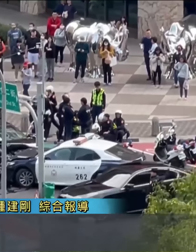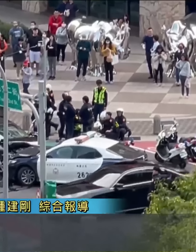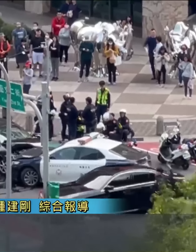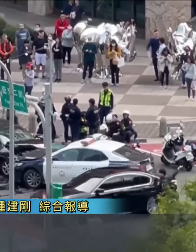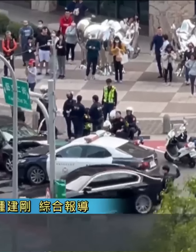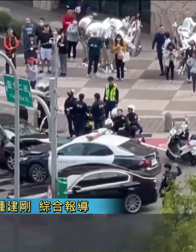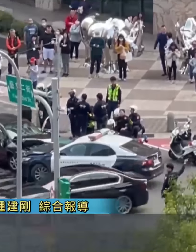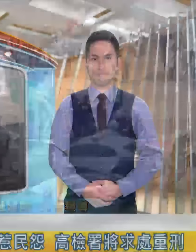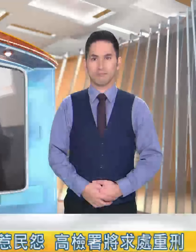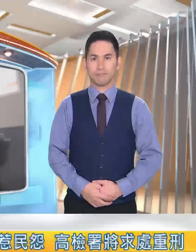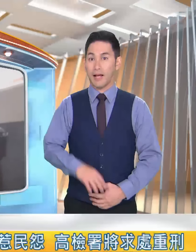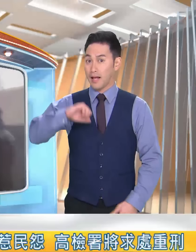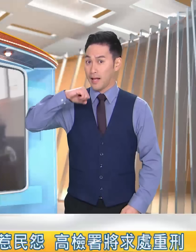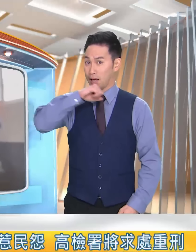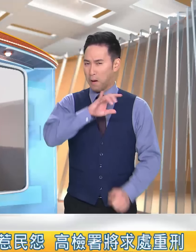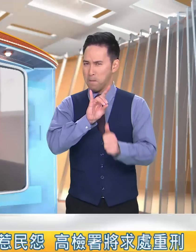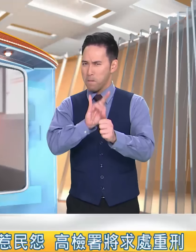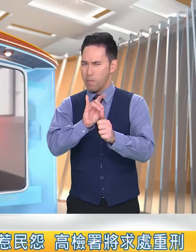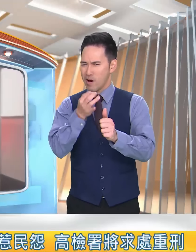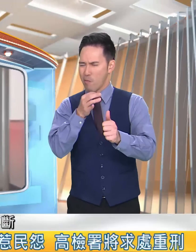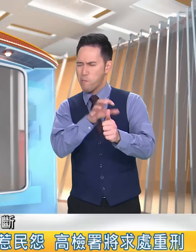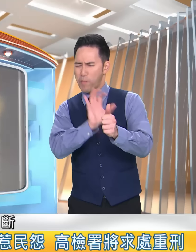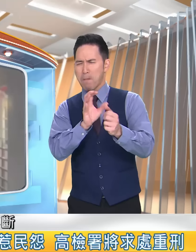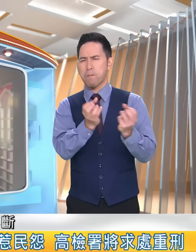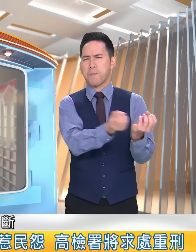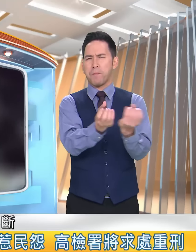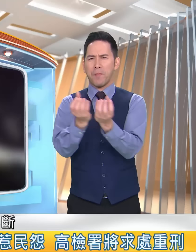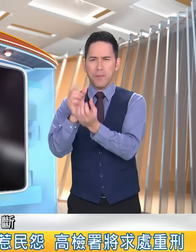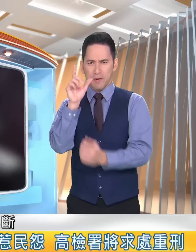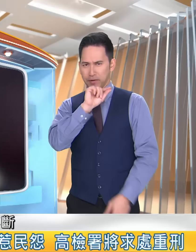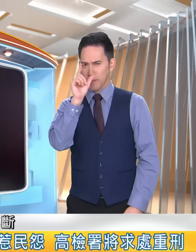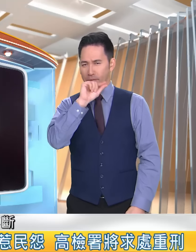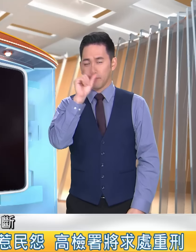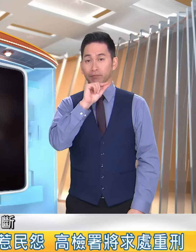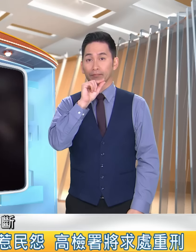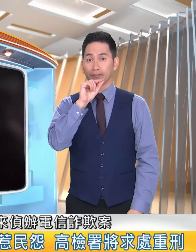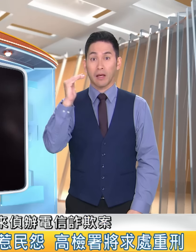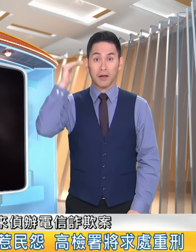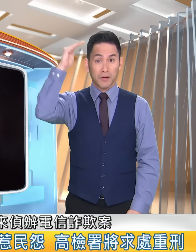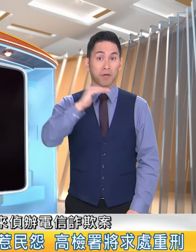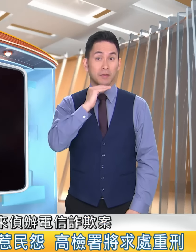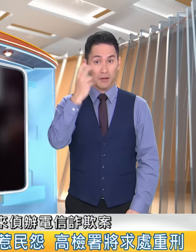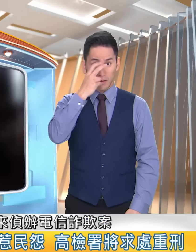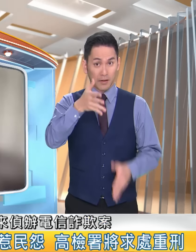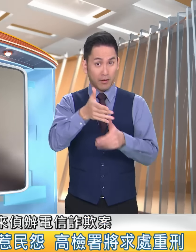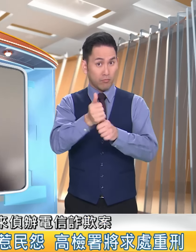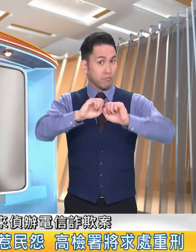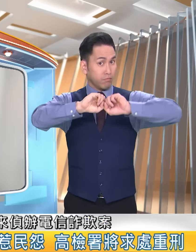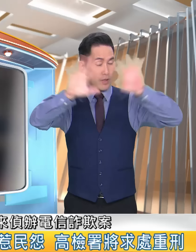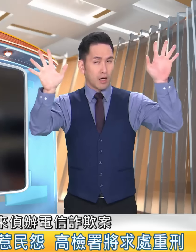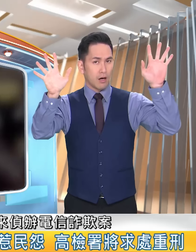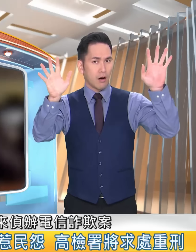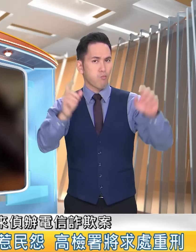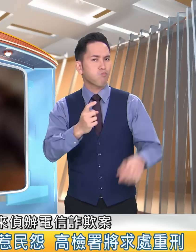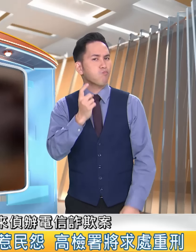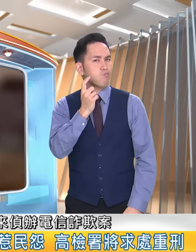道。 国内诈骗事件不断，高检署表示，未来侦办电信诈